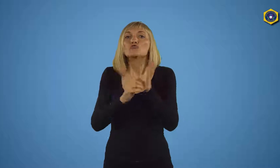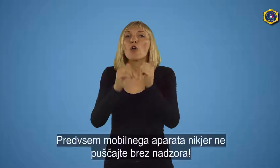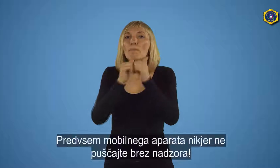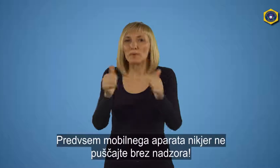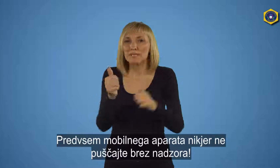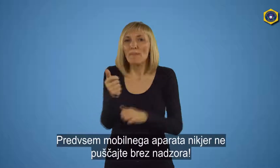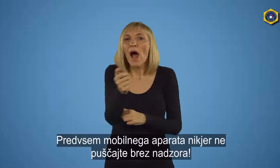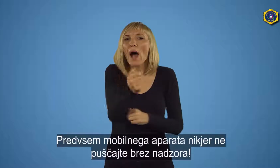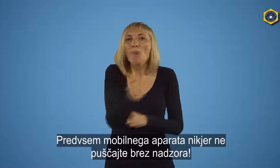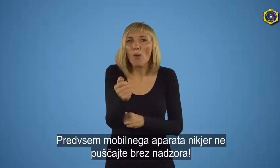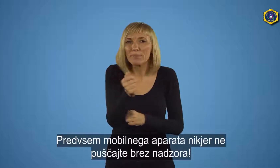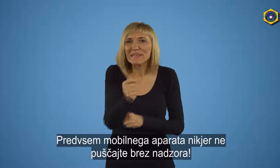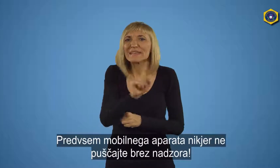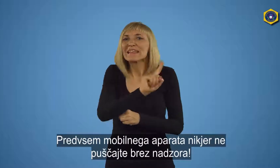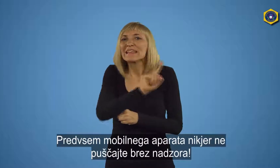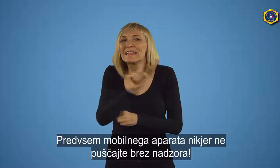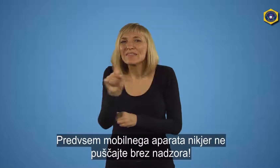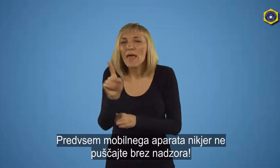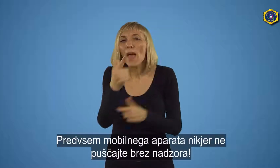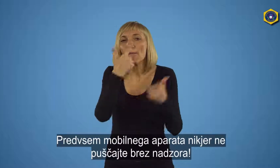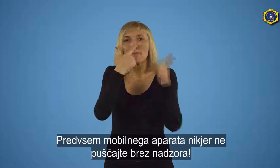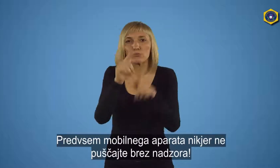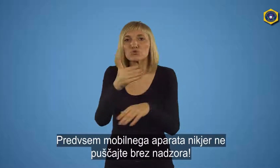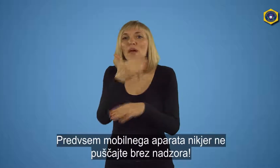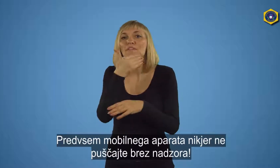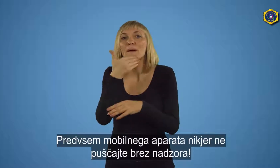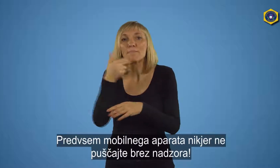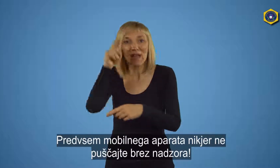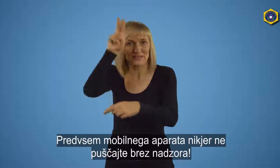Predvsem mobilnega aparata nikjer ne puščajte brez nadzora.